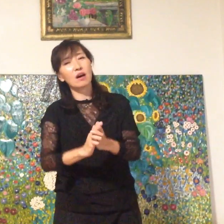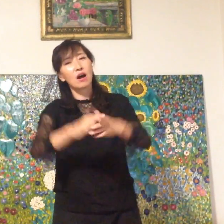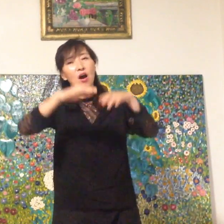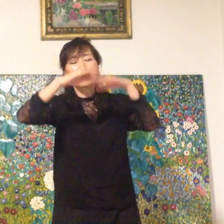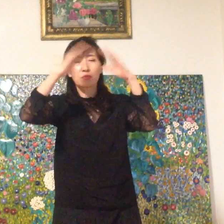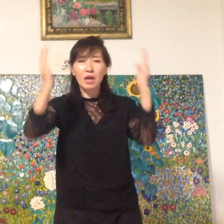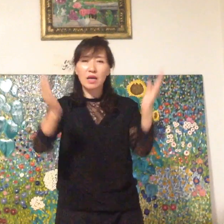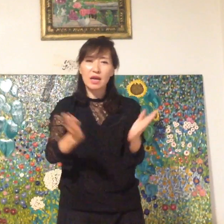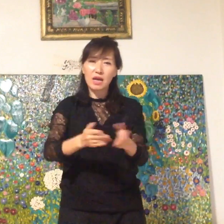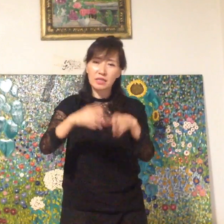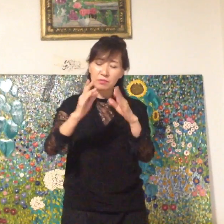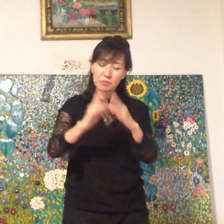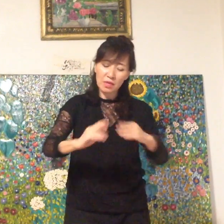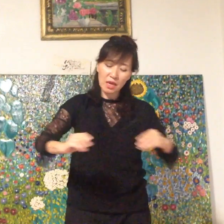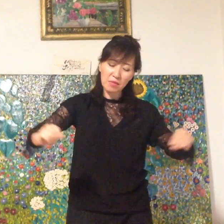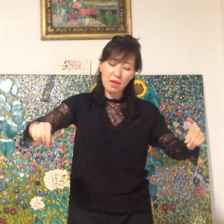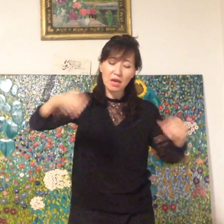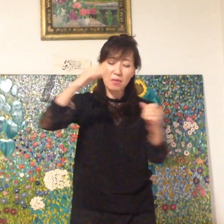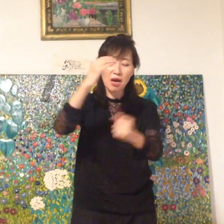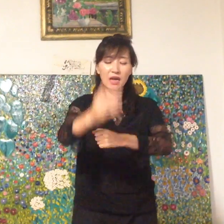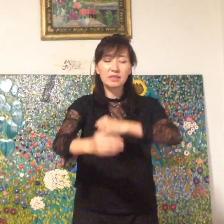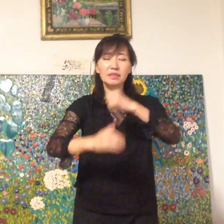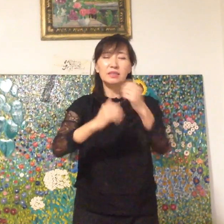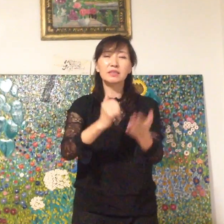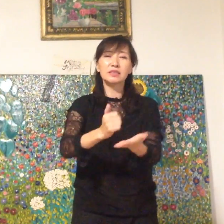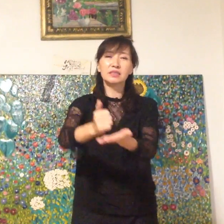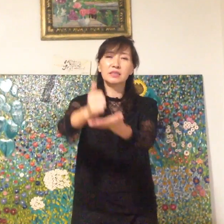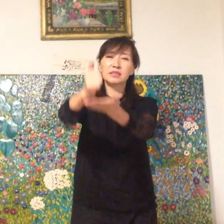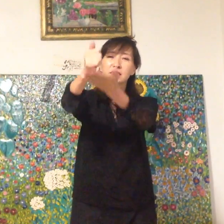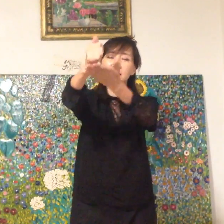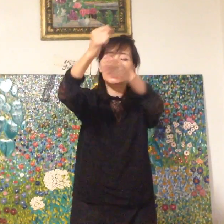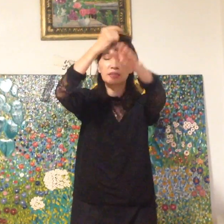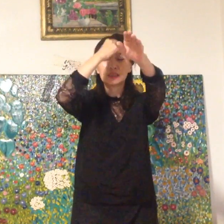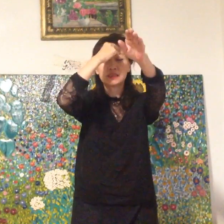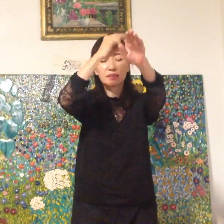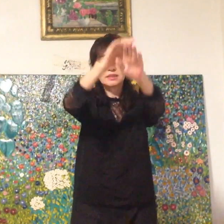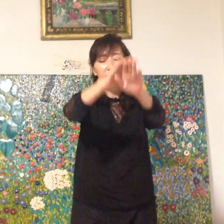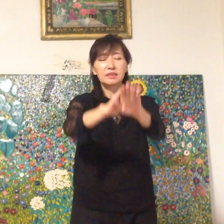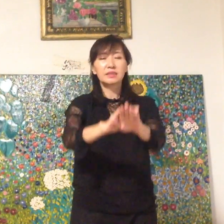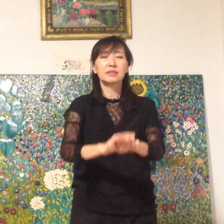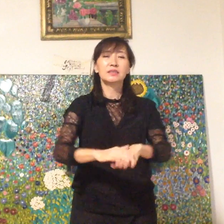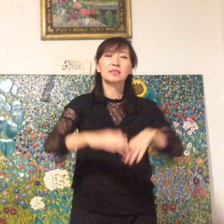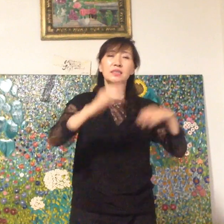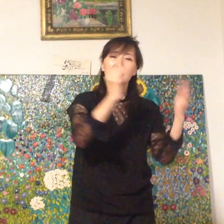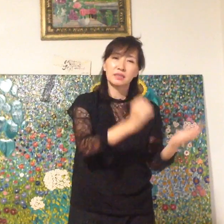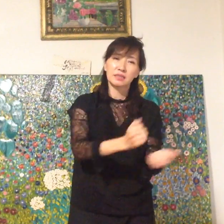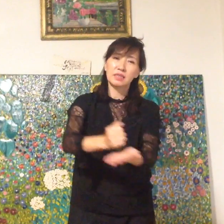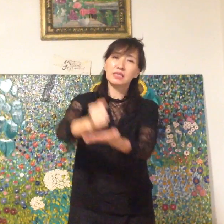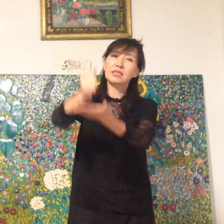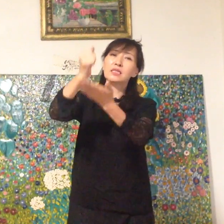하나님 예배받은 그날을